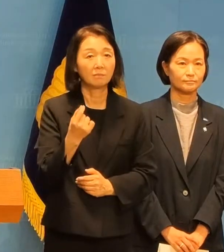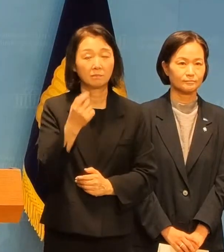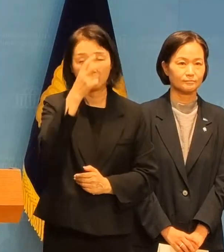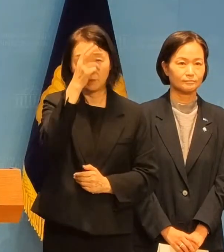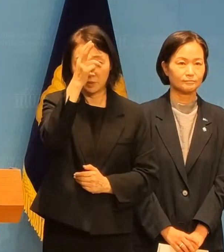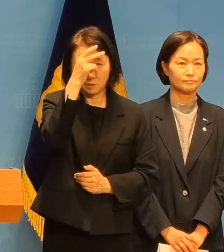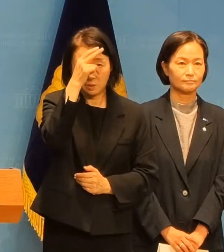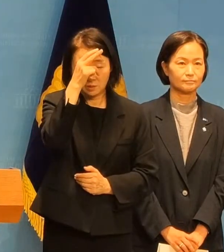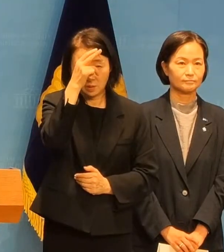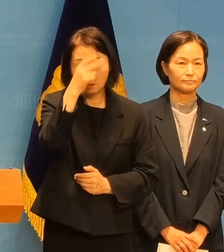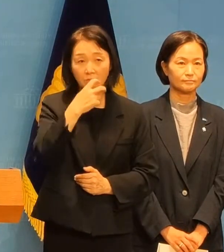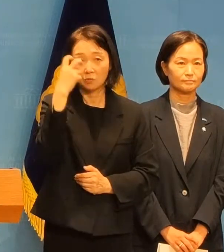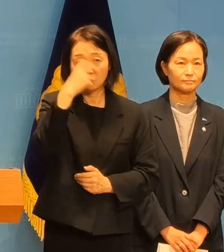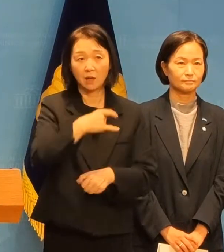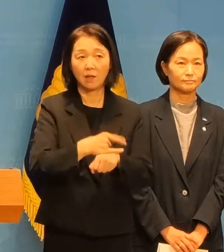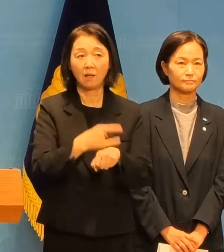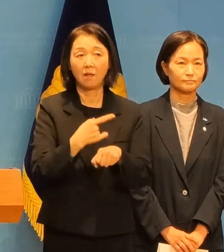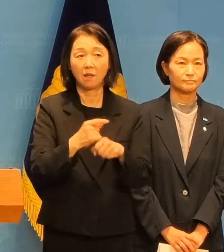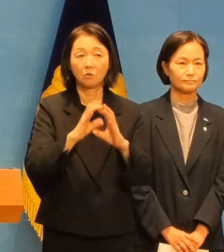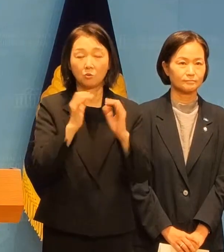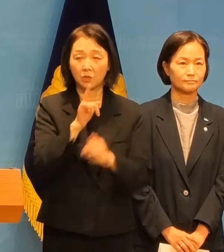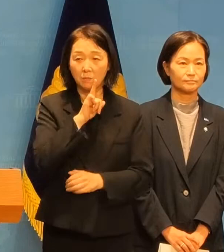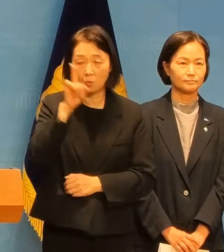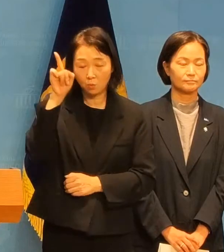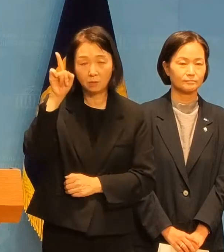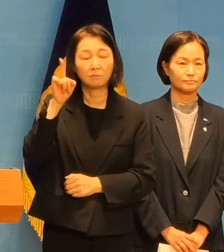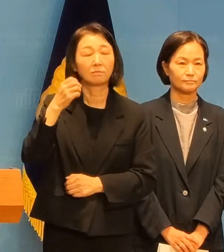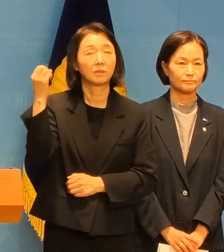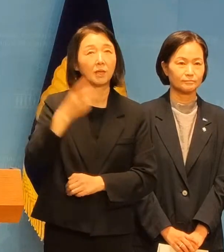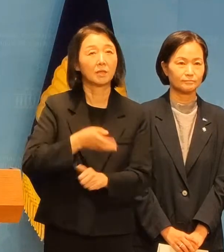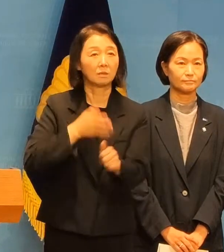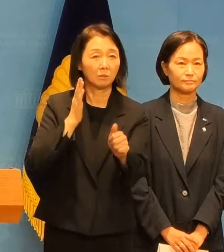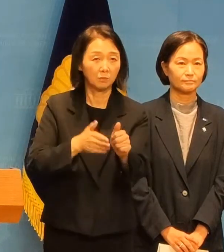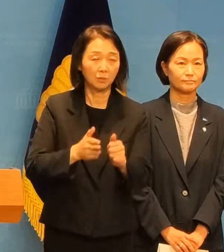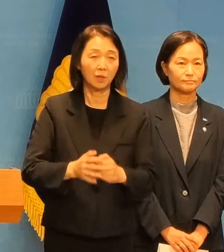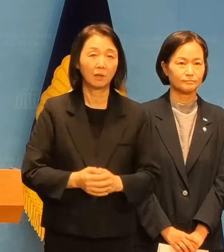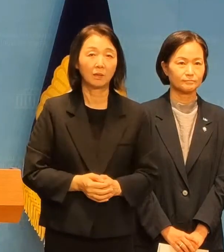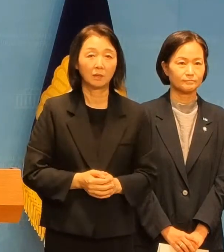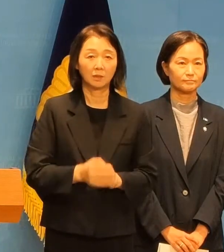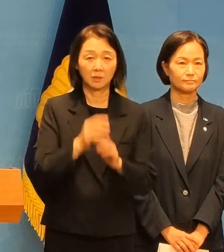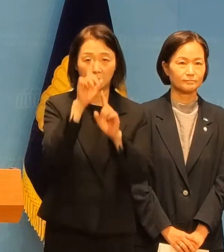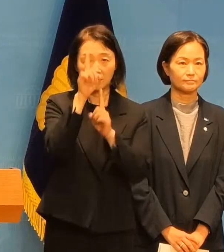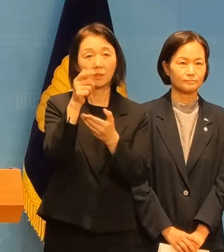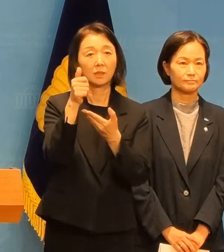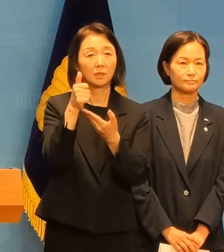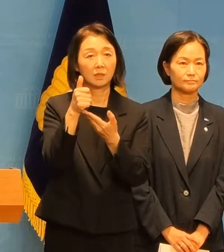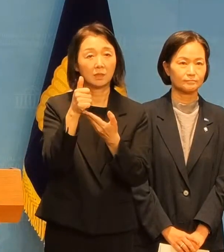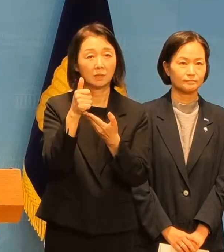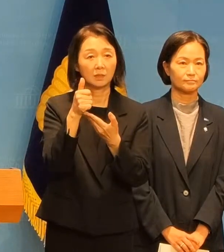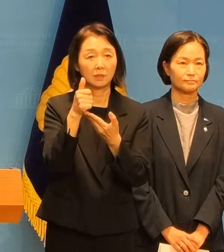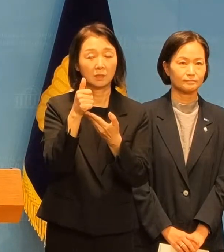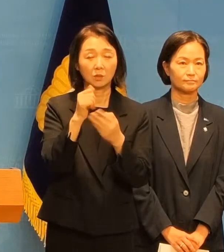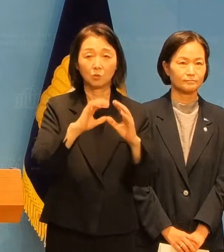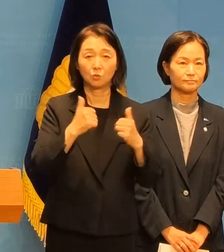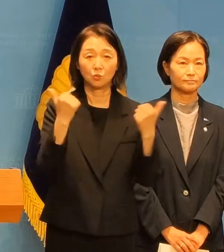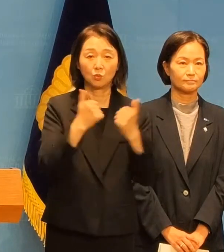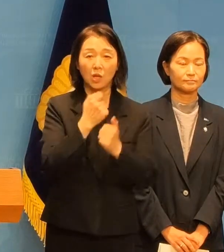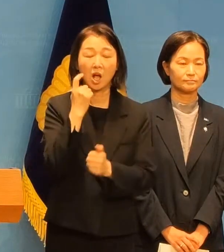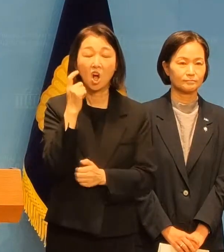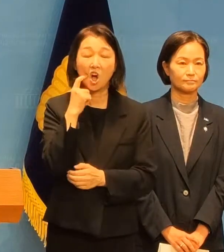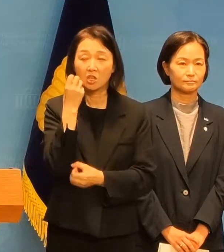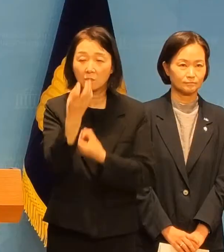경찰이 제대로 수사해서 국민들에게 보고해 주실 것을 다시 한번 촉구드리며 이진숙 위원장이 그동안 국회에서 유증한